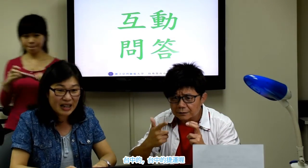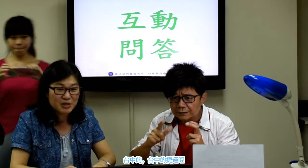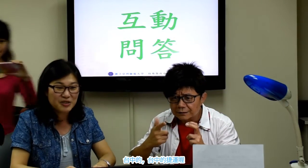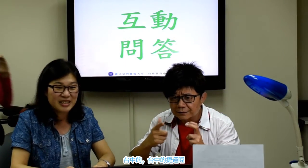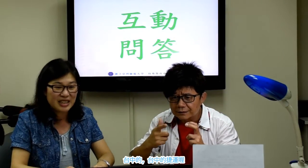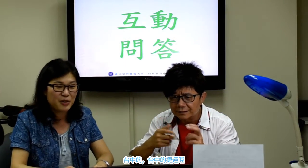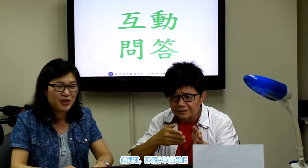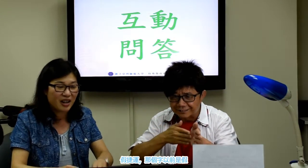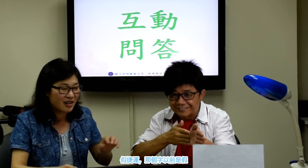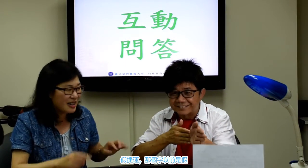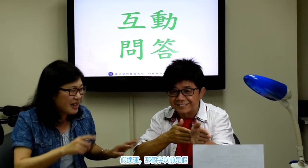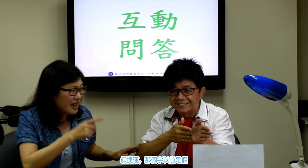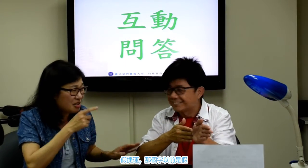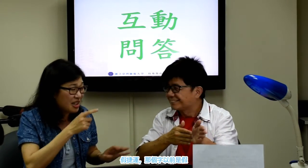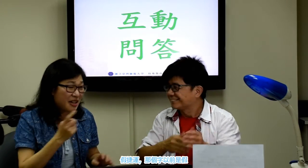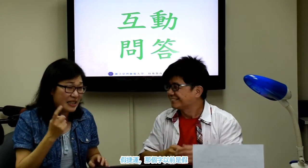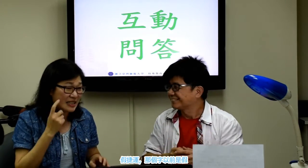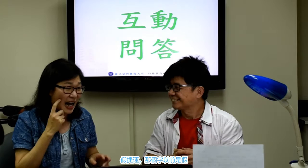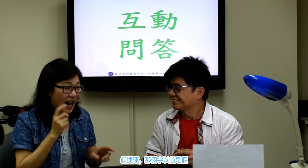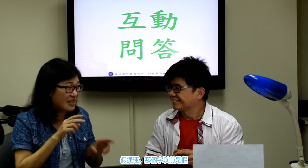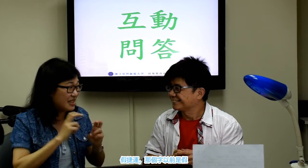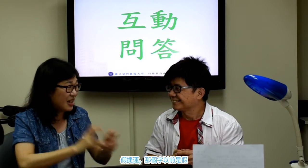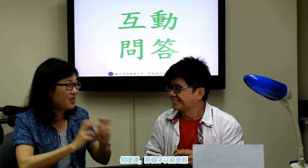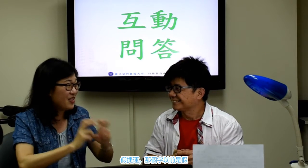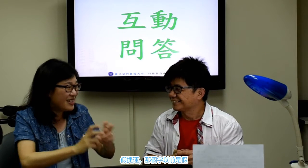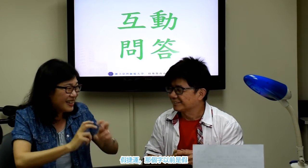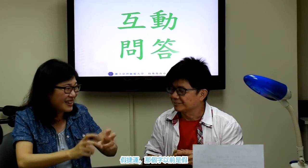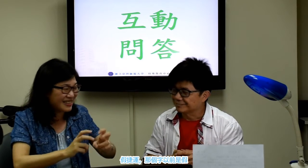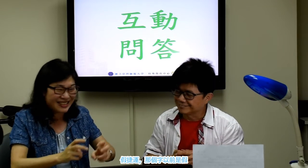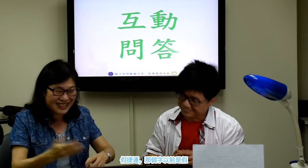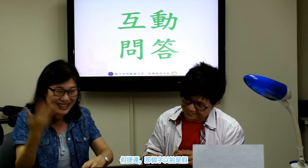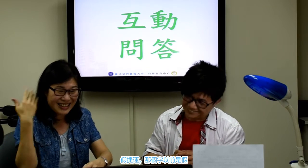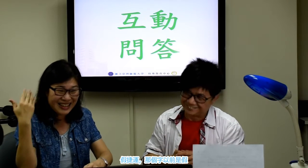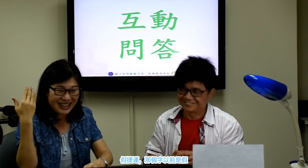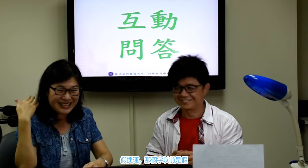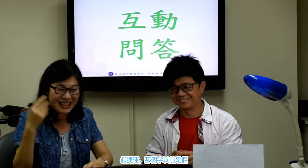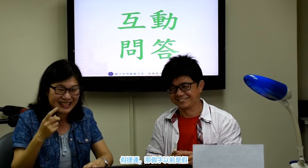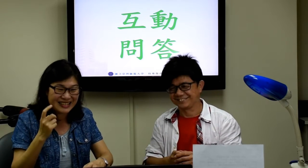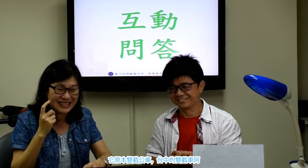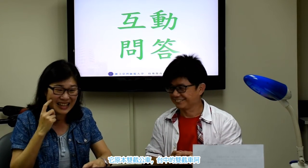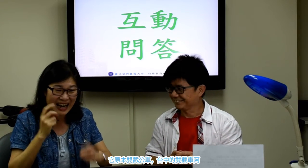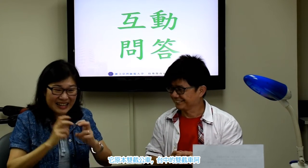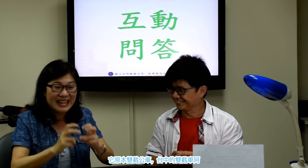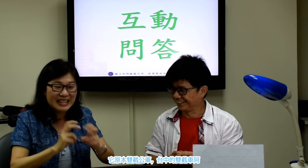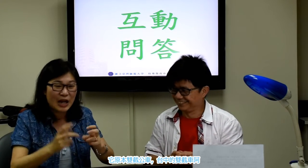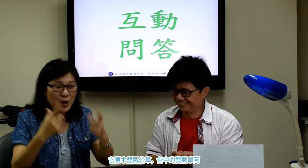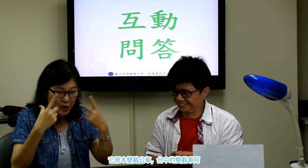台中的捷运哦，那个要叫假捷运，那个就是以前是假，它原